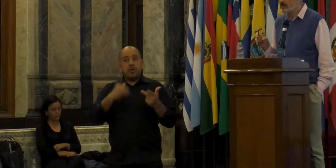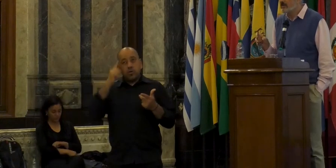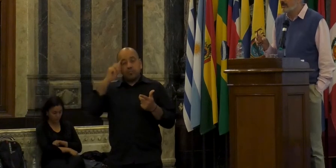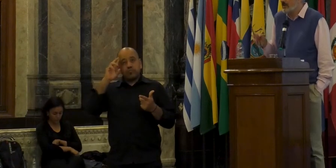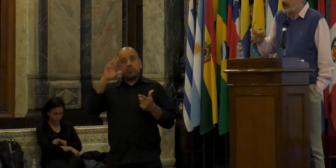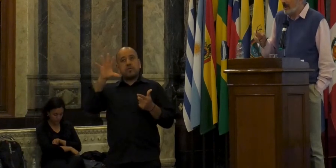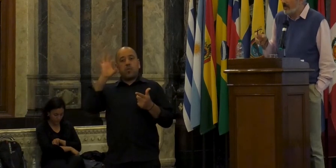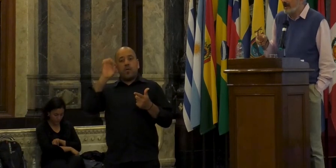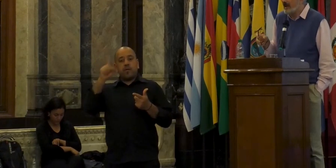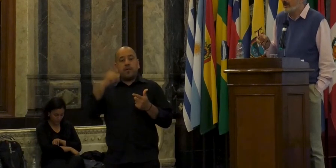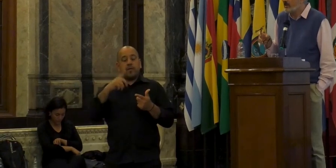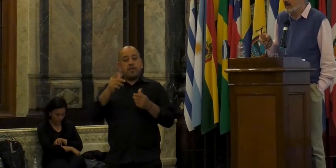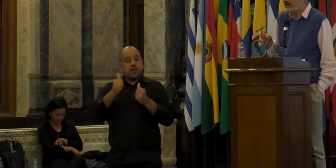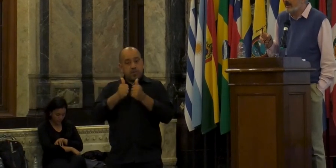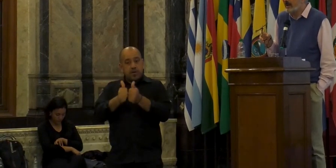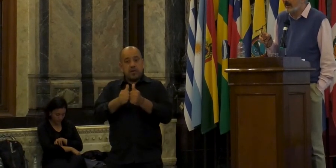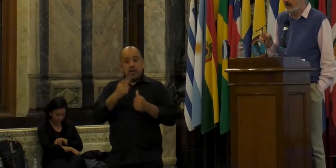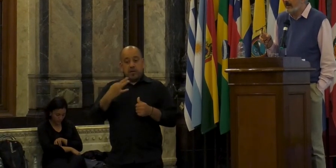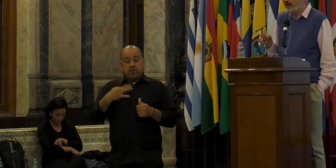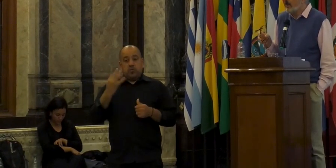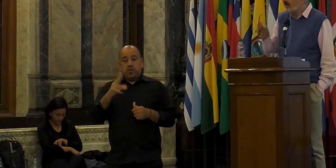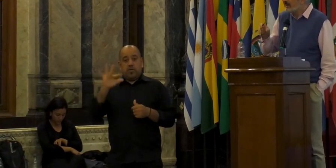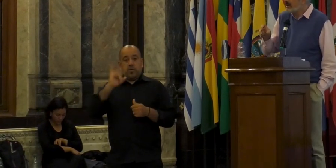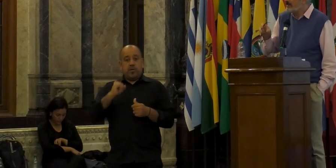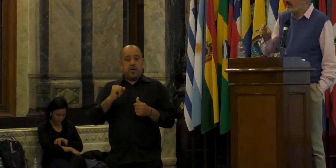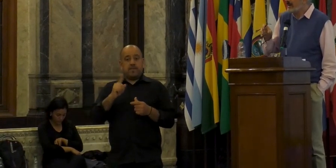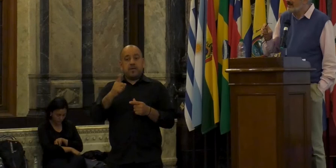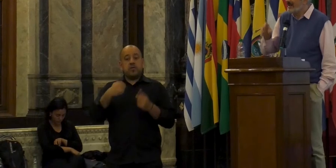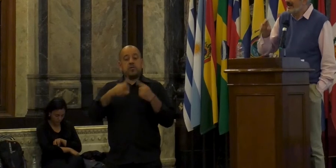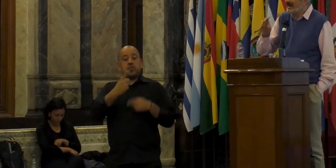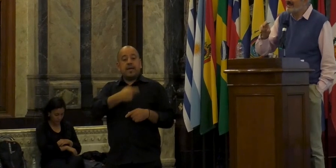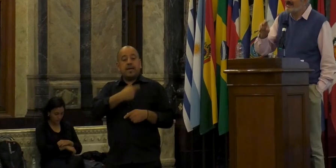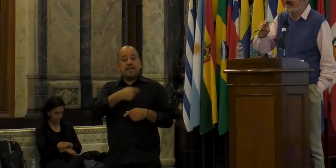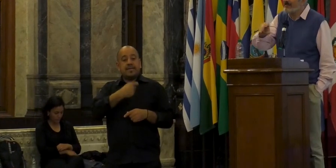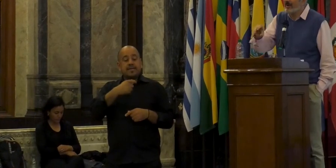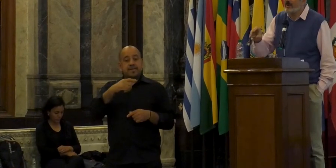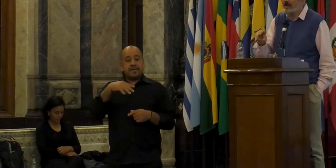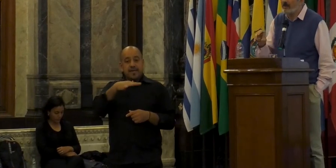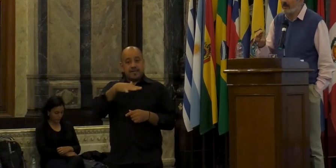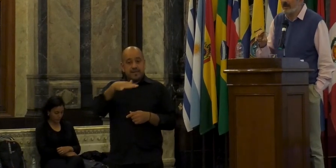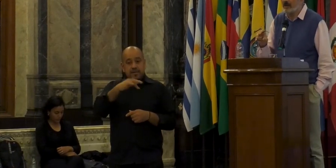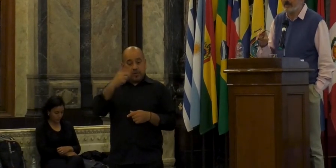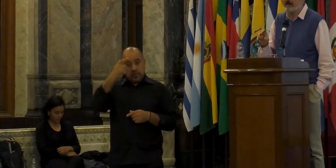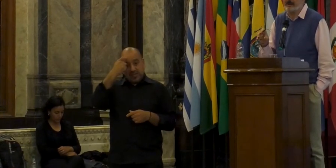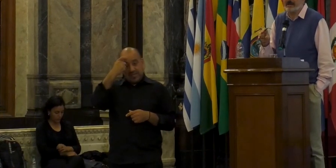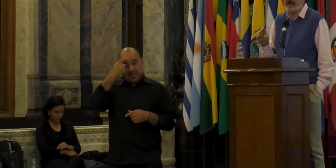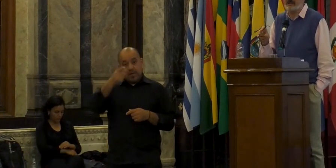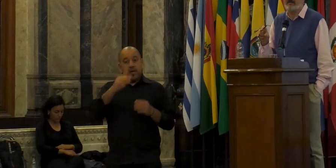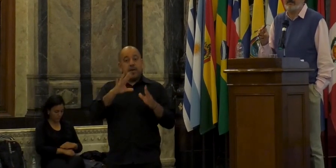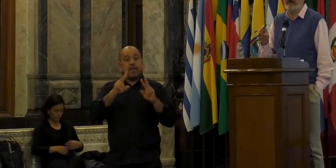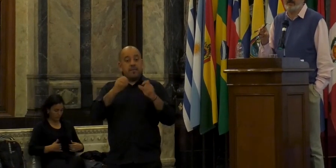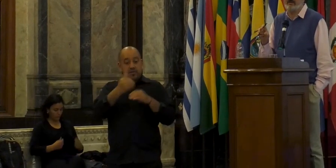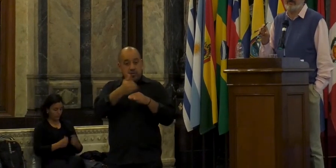recuerdos con los que se acompaña en su vida cotidiana. Unas ciencias sociales que dejaran ese infraordinario fuera